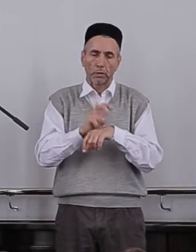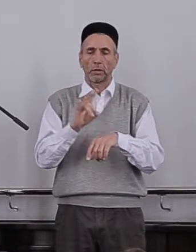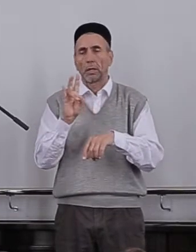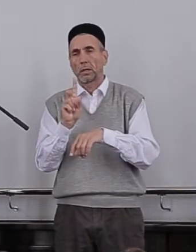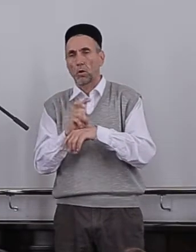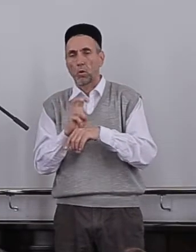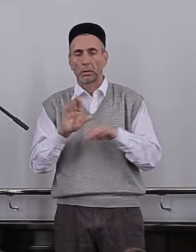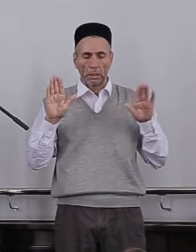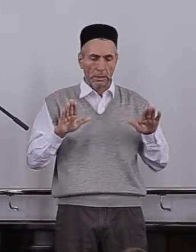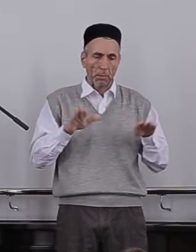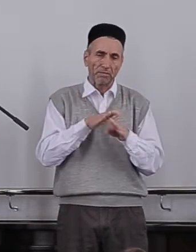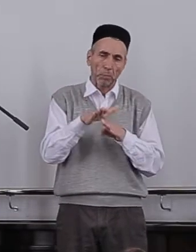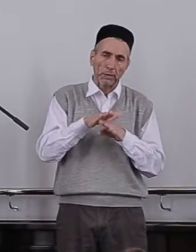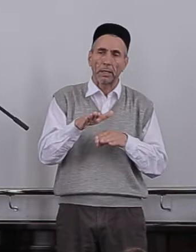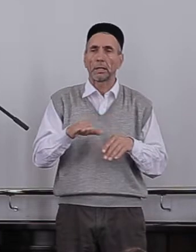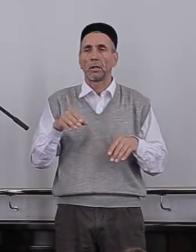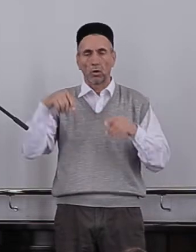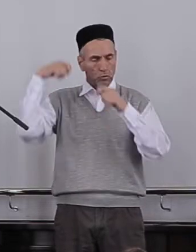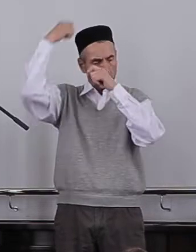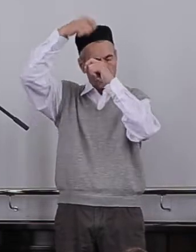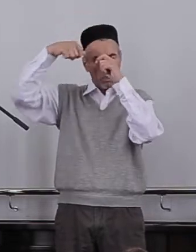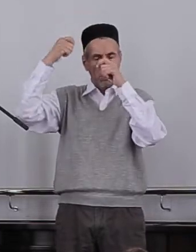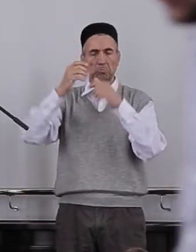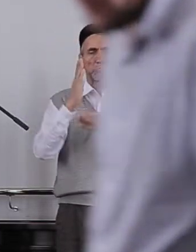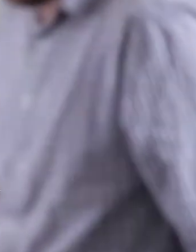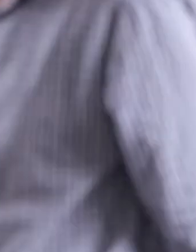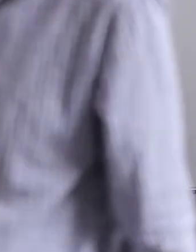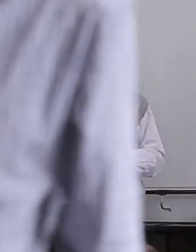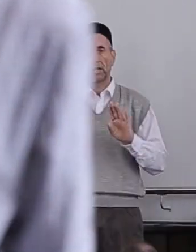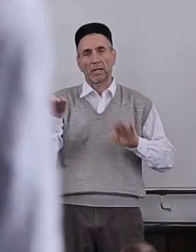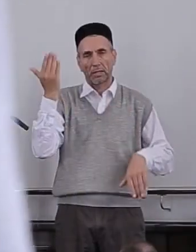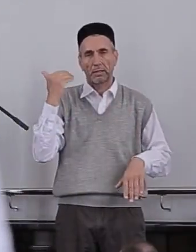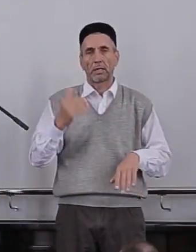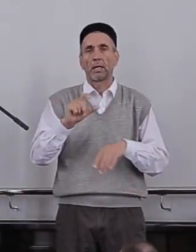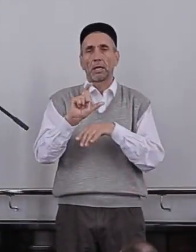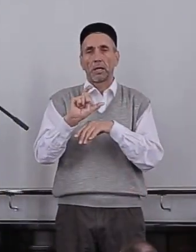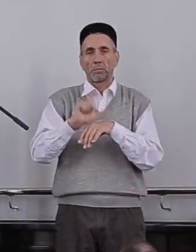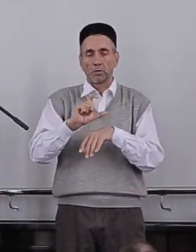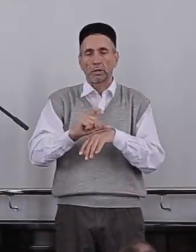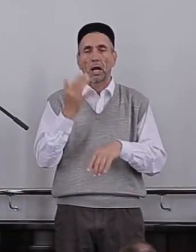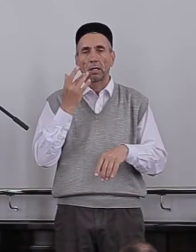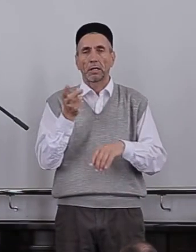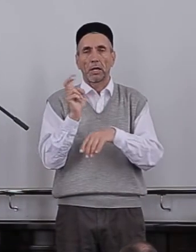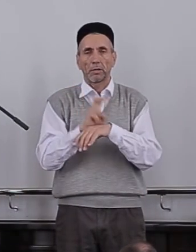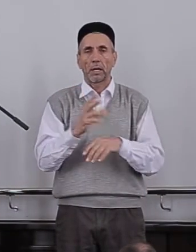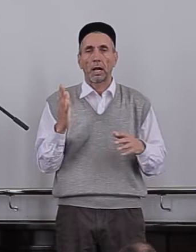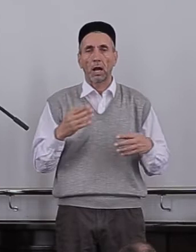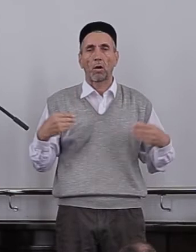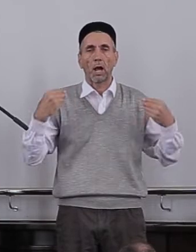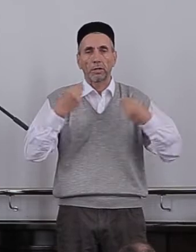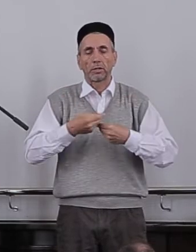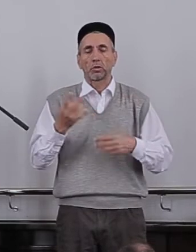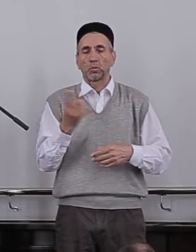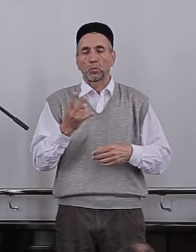мен намаз укырма, укымайма, чалмасын киген. Һәм дә инде без мәчетләргә килгәндә дә нинди кием киергә